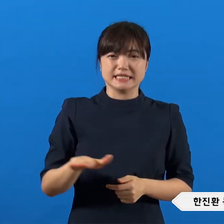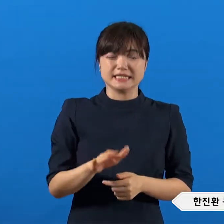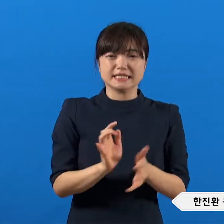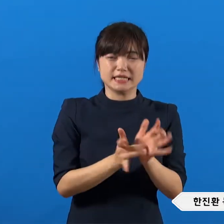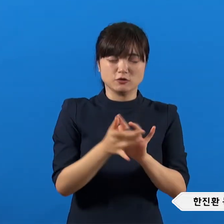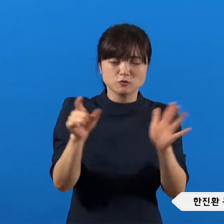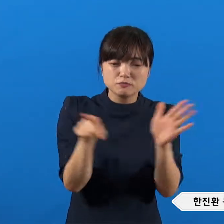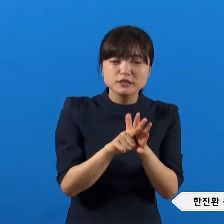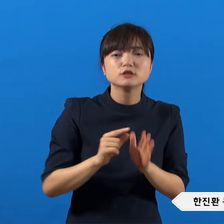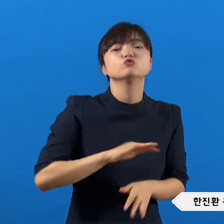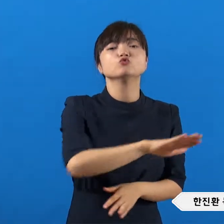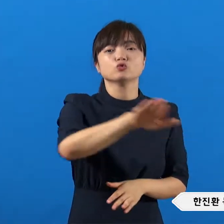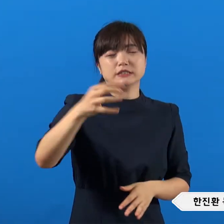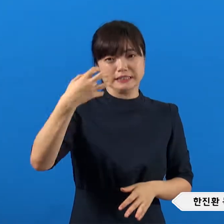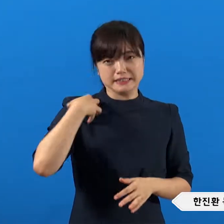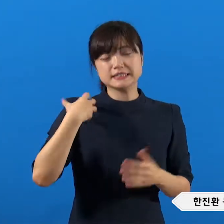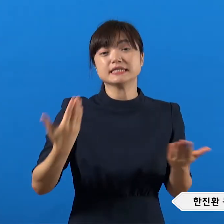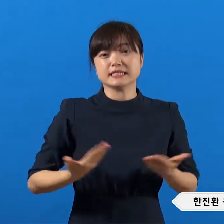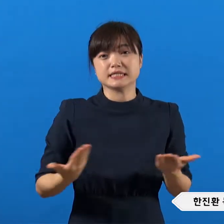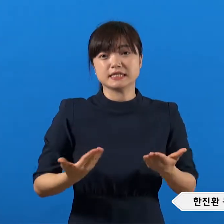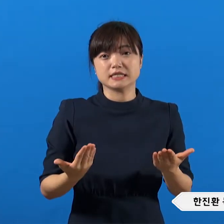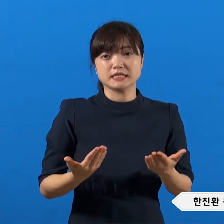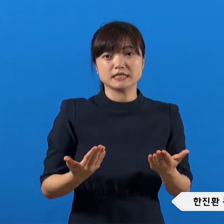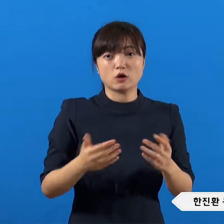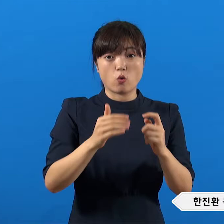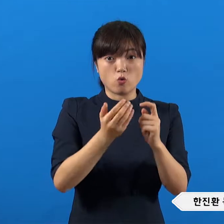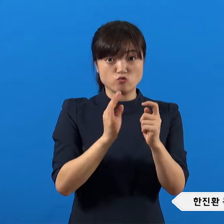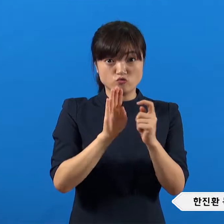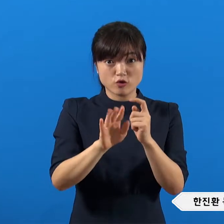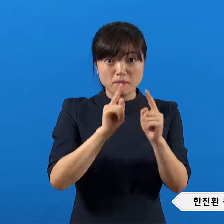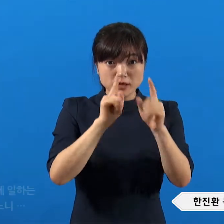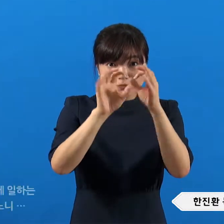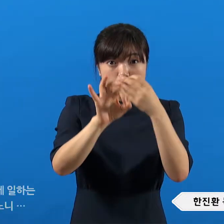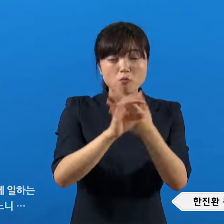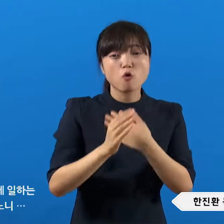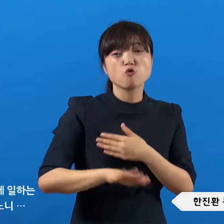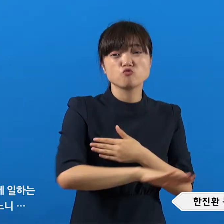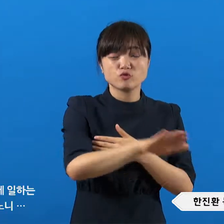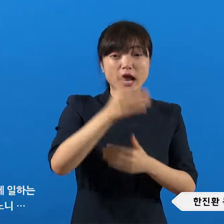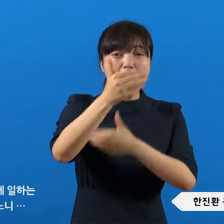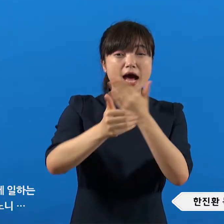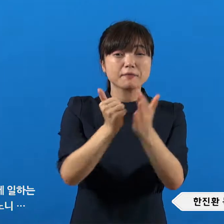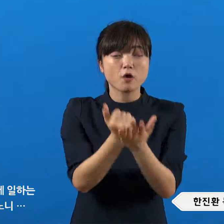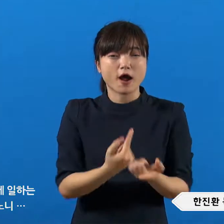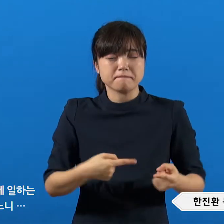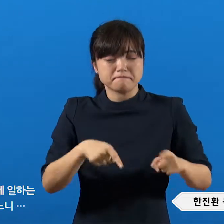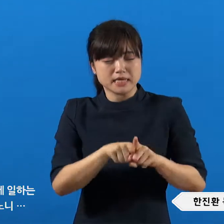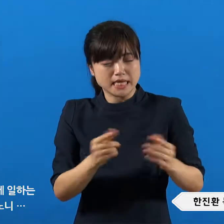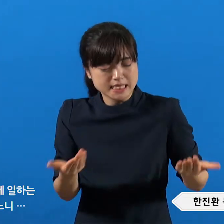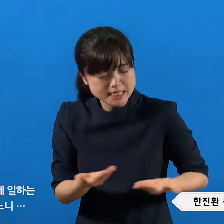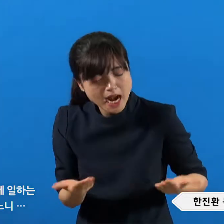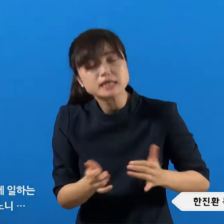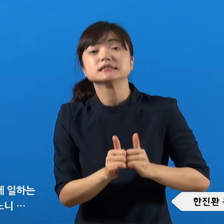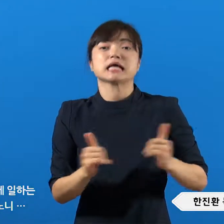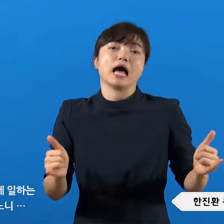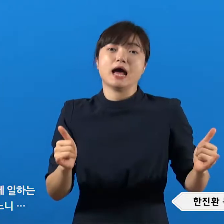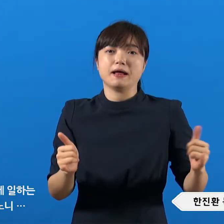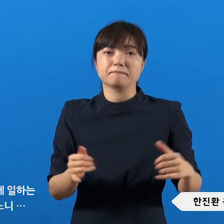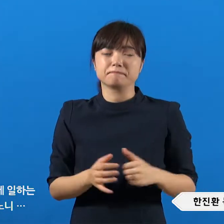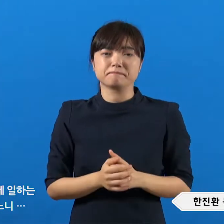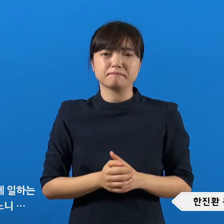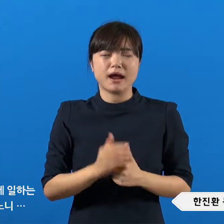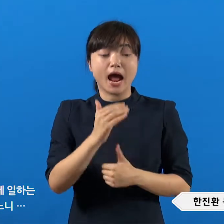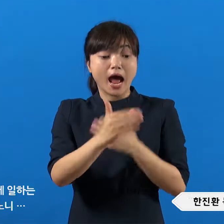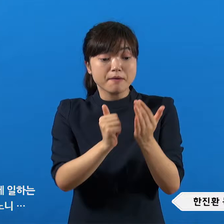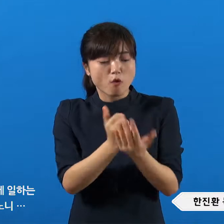됩니다. 고린도후서 6장 1절부터 보면 우리가 하나님과 함께 일하는 자로서